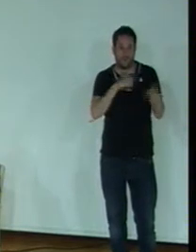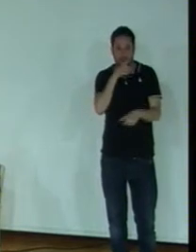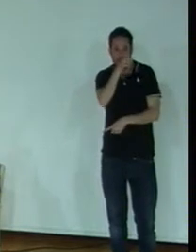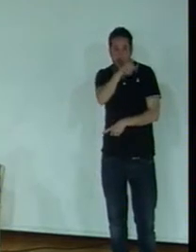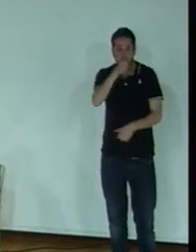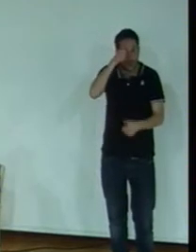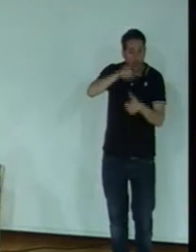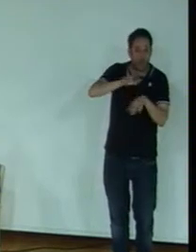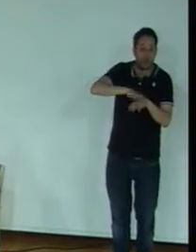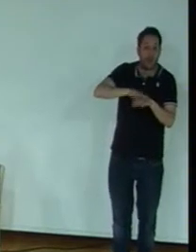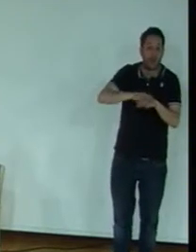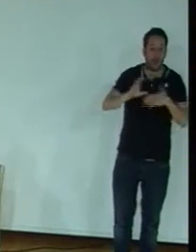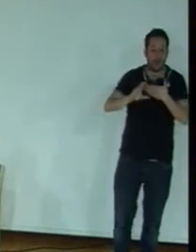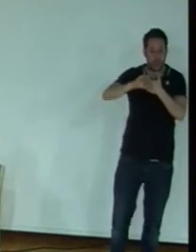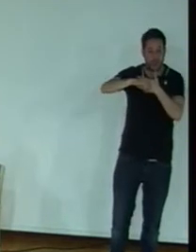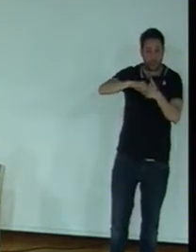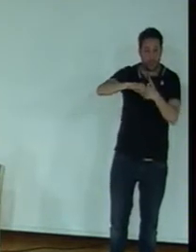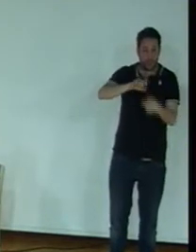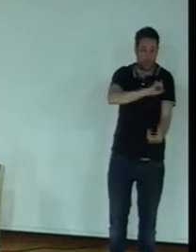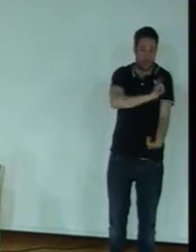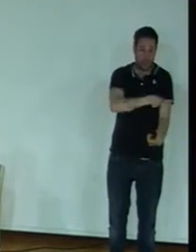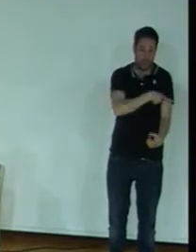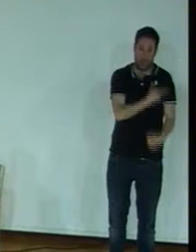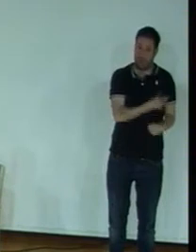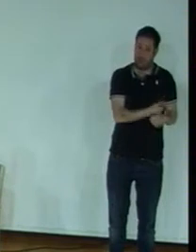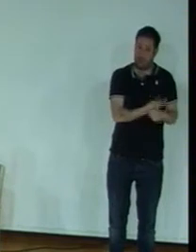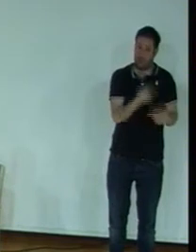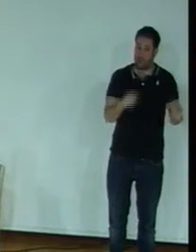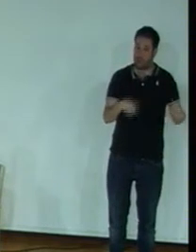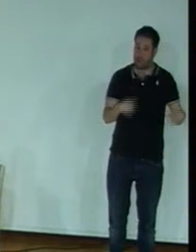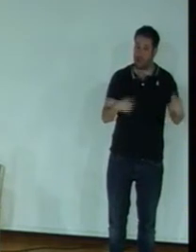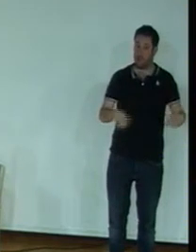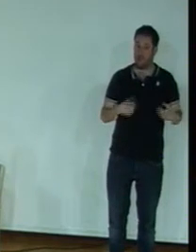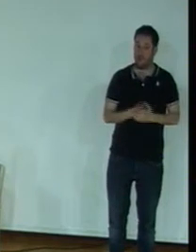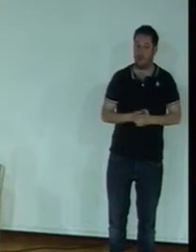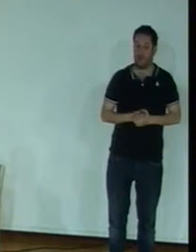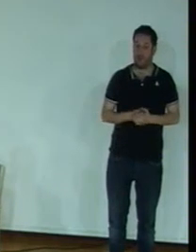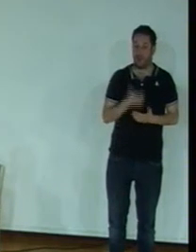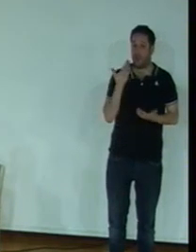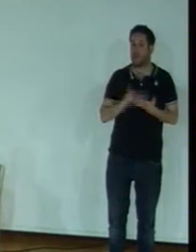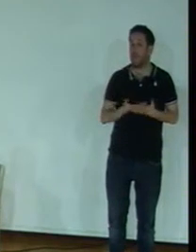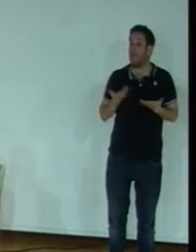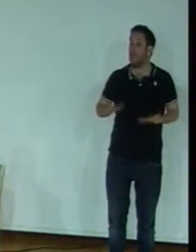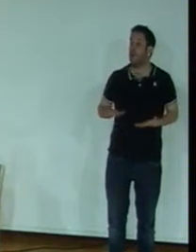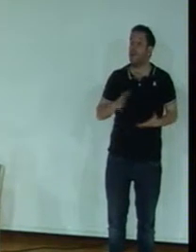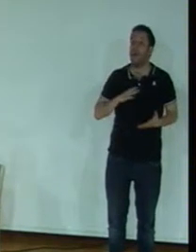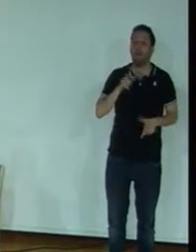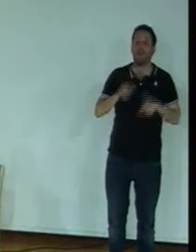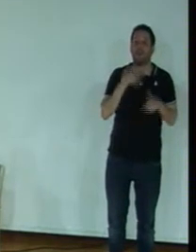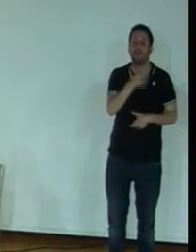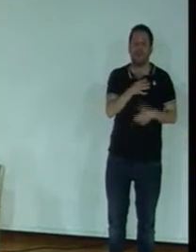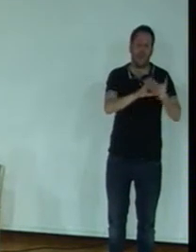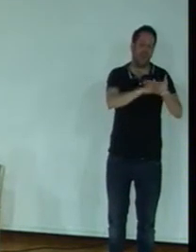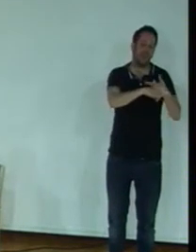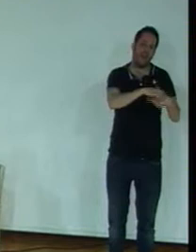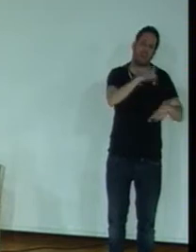Je rappelle juste quand même que le chiffrement consomme énormément d'énergie et c'est l'une des raisons invoquées actuellement par certains, c'est d'interdire